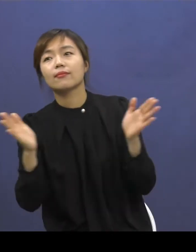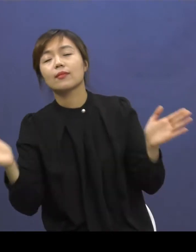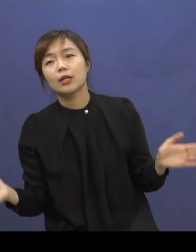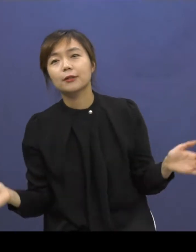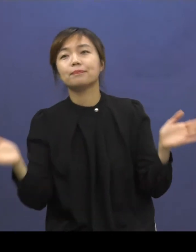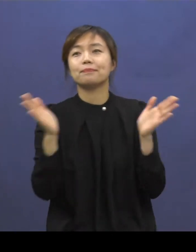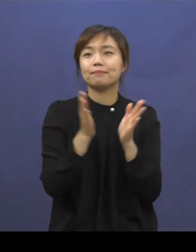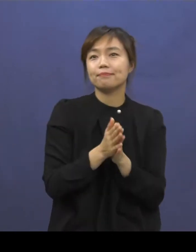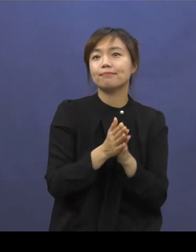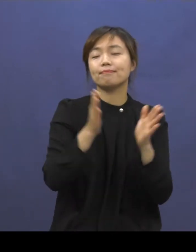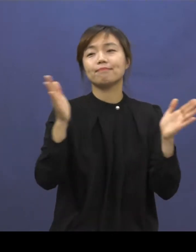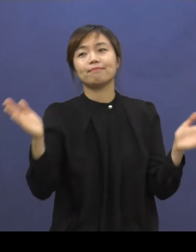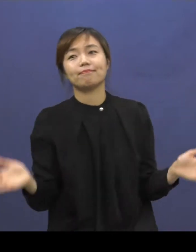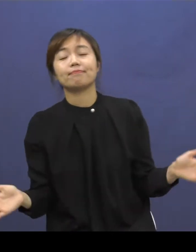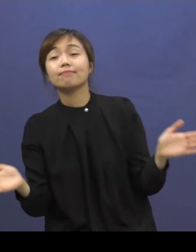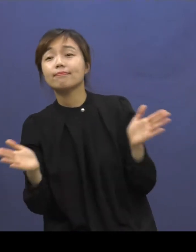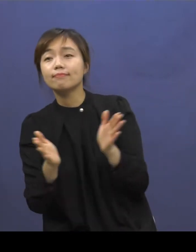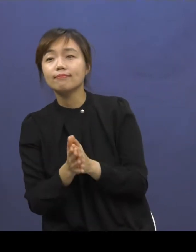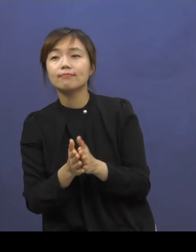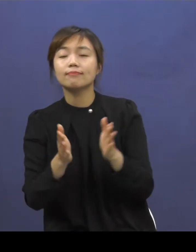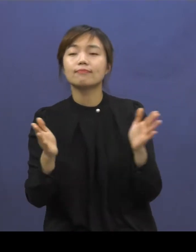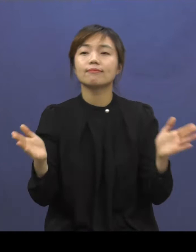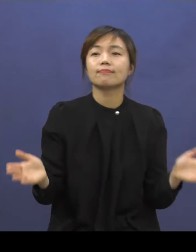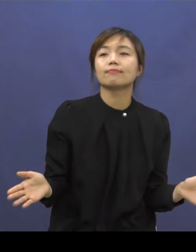이 목소리를 다하여서 이 시간에 고백하십시다.